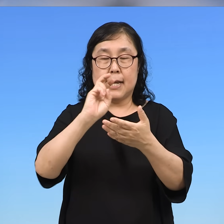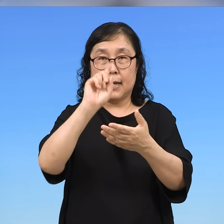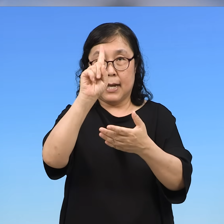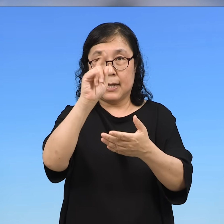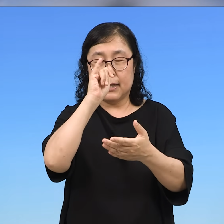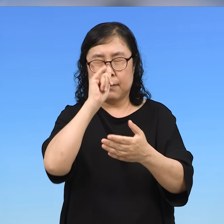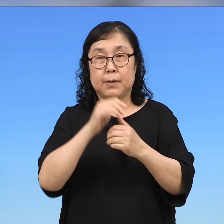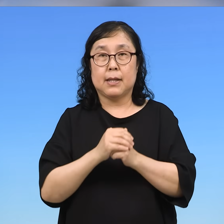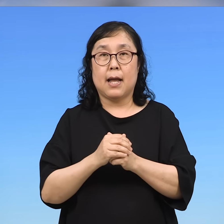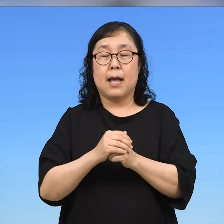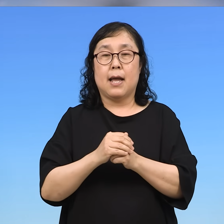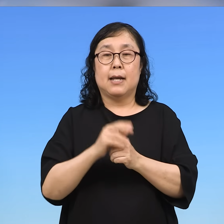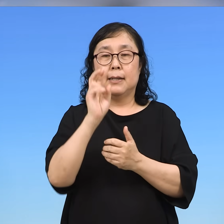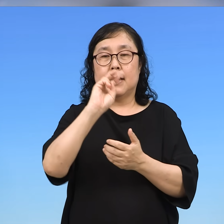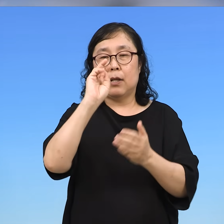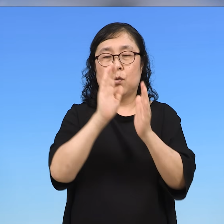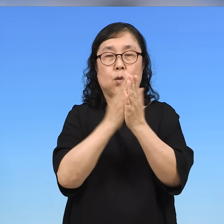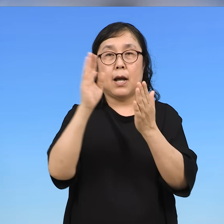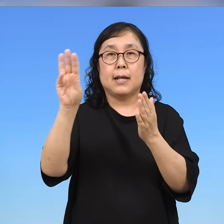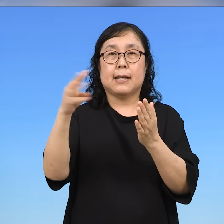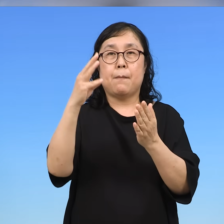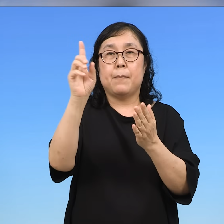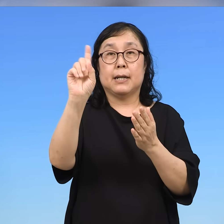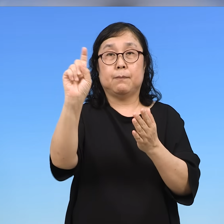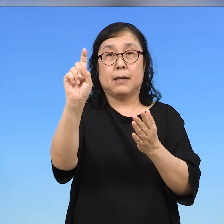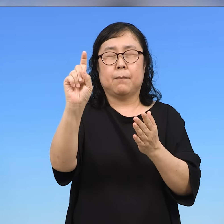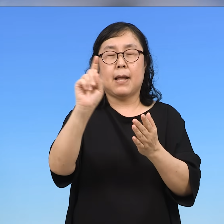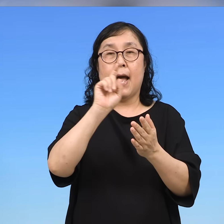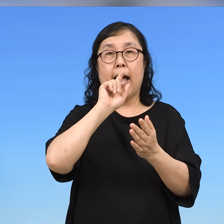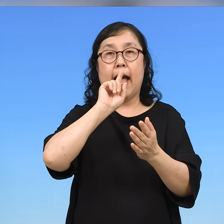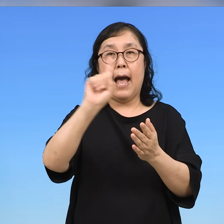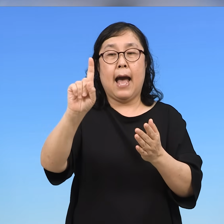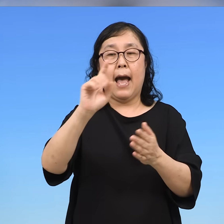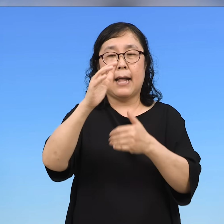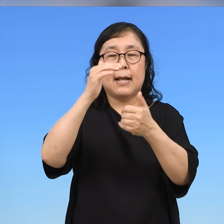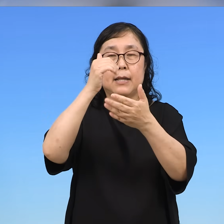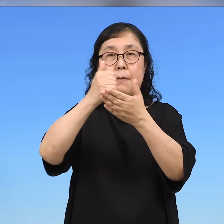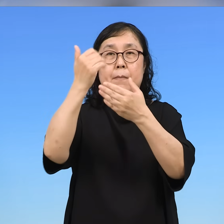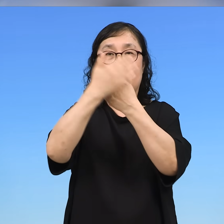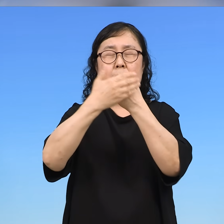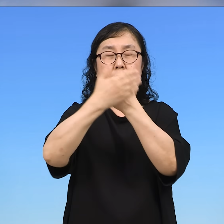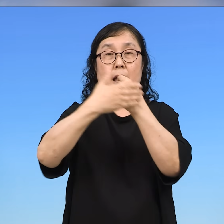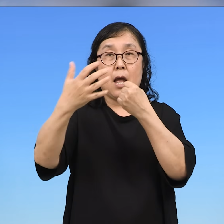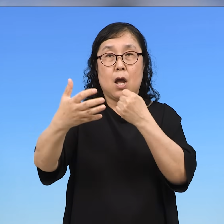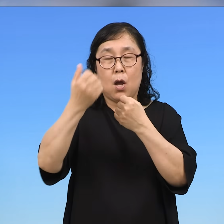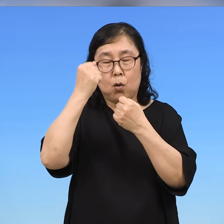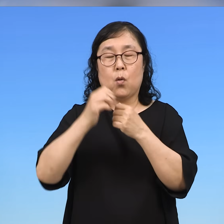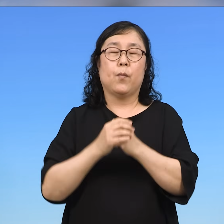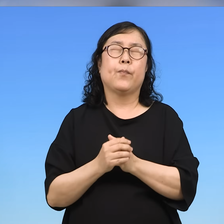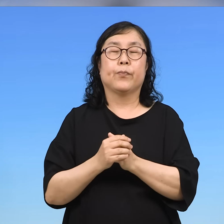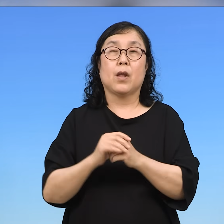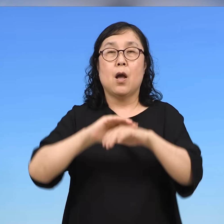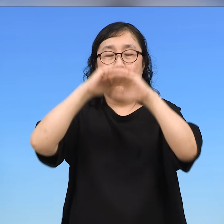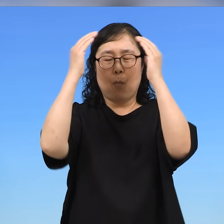찬양이 하나 있다면 찬송가 310장 하나님의 은혜로, 하나님의 은혜로. 모든 게